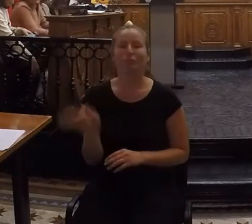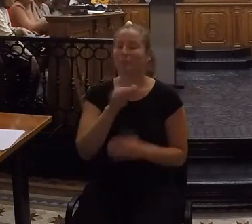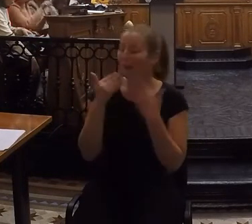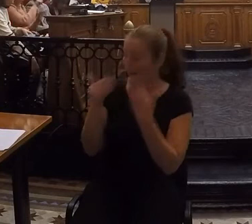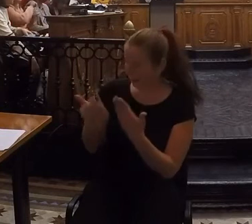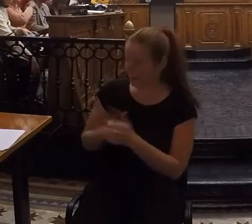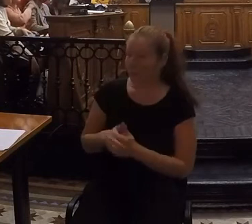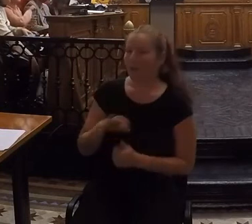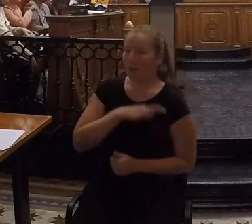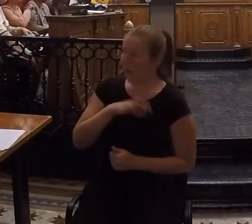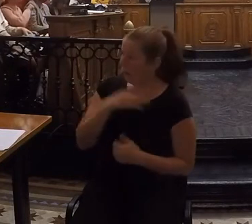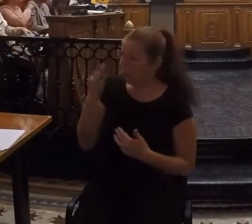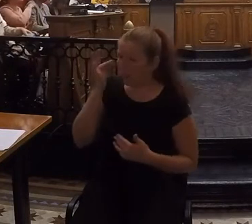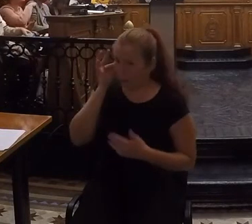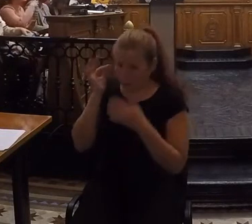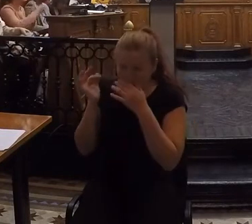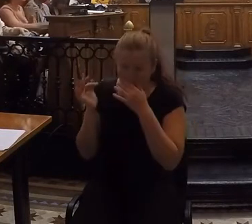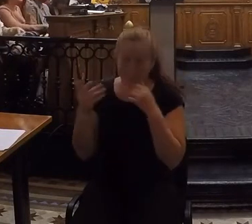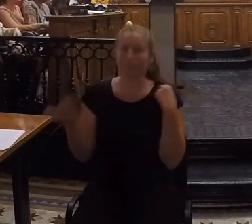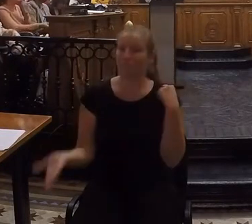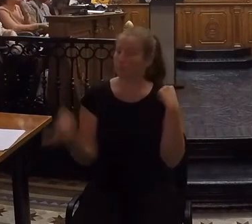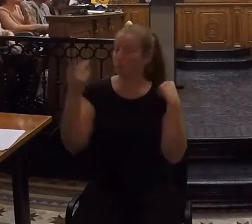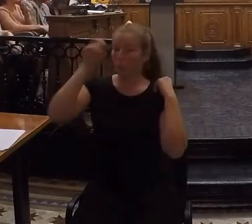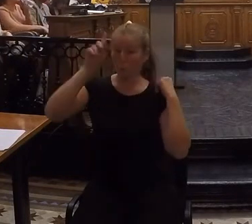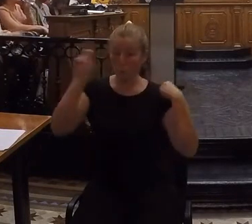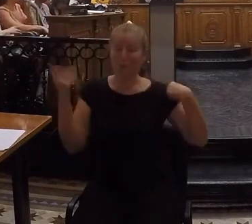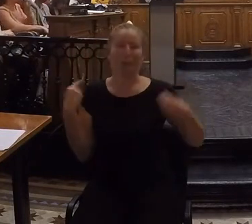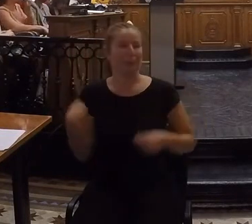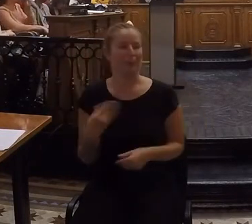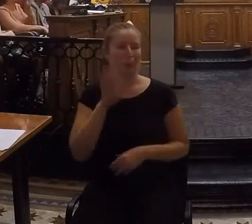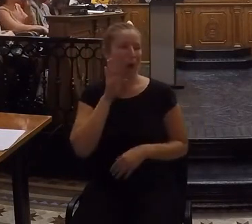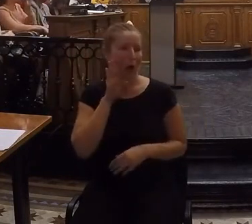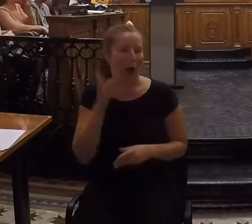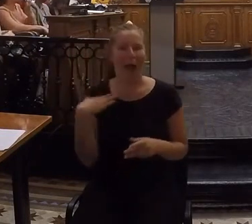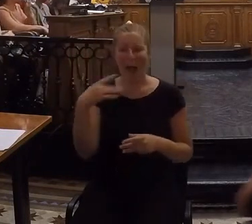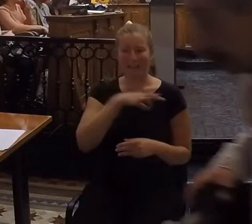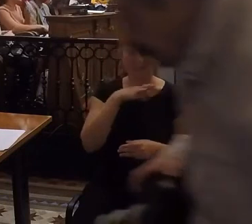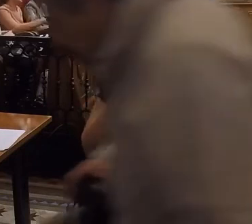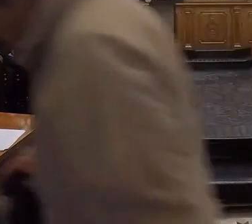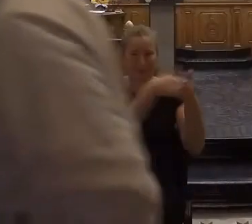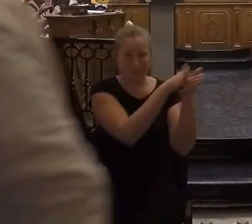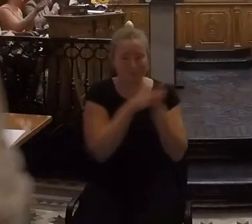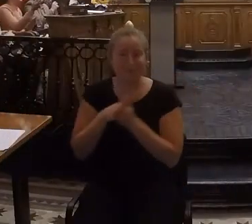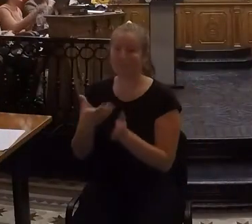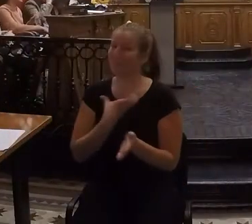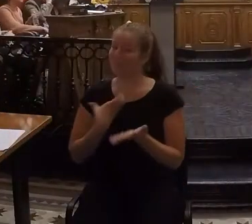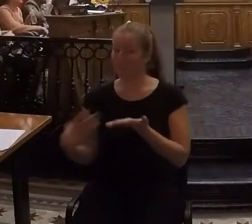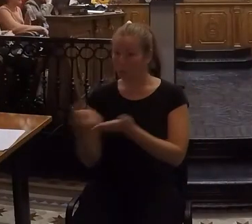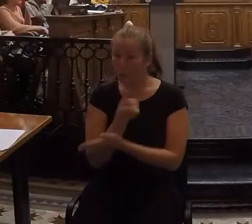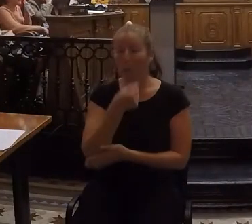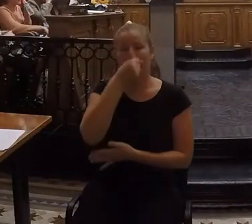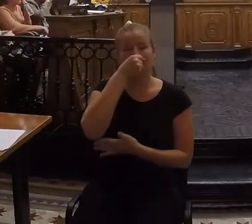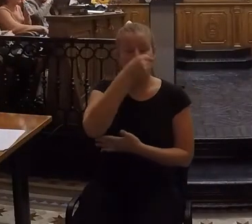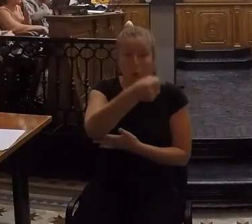Señora Moyá, yo no sé si no hubiera venido usted a este pleno, ¿qué hubiéramos hecho el señor Durán, el señor Granero, el resto de concejales, los del Partido